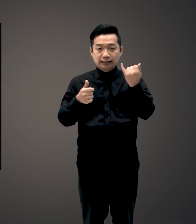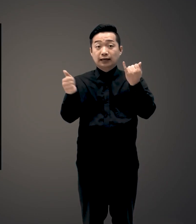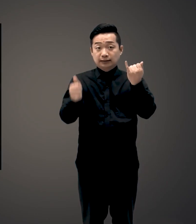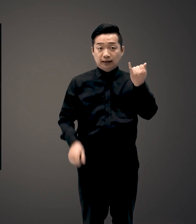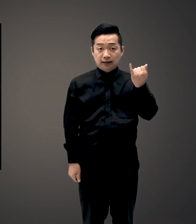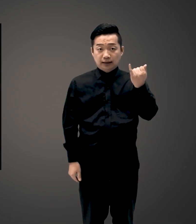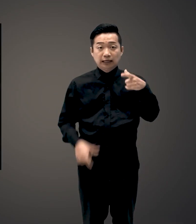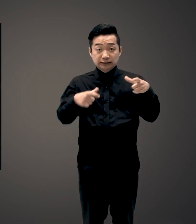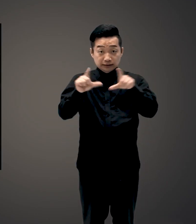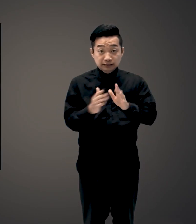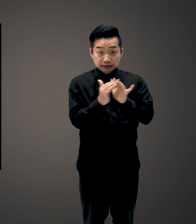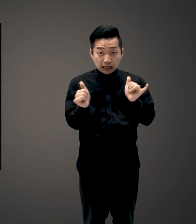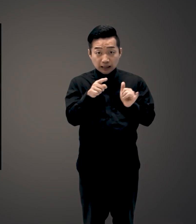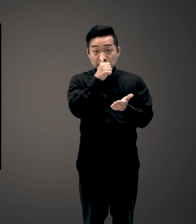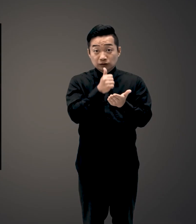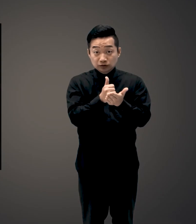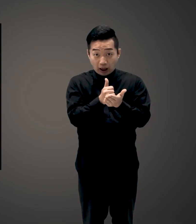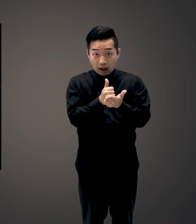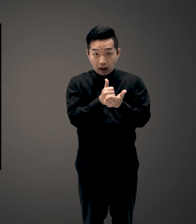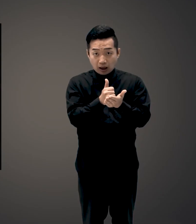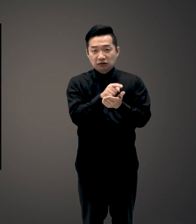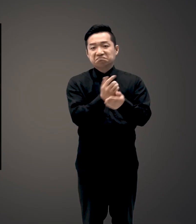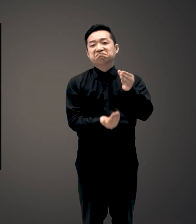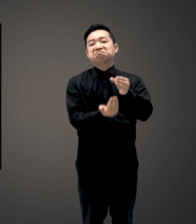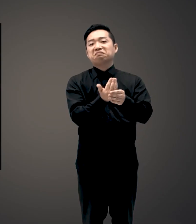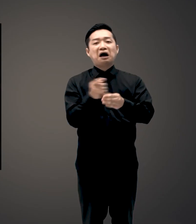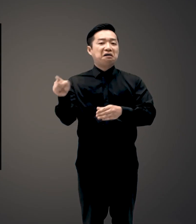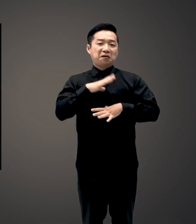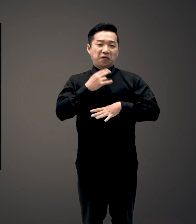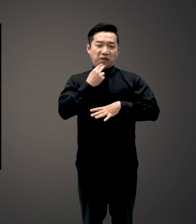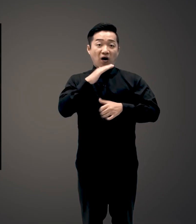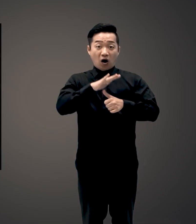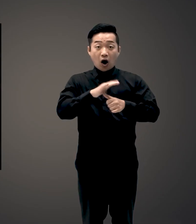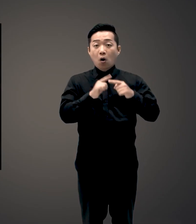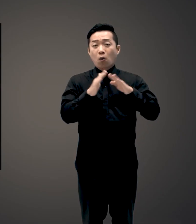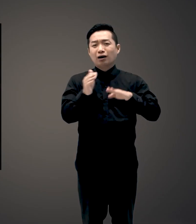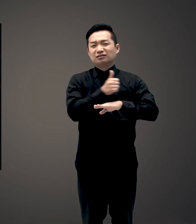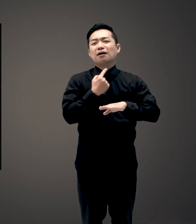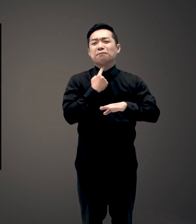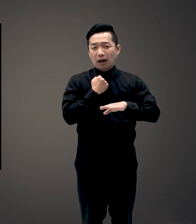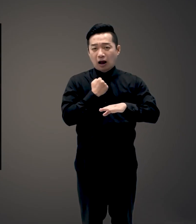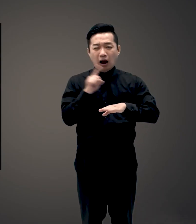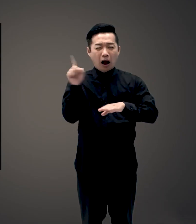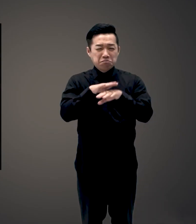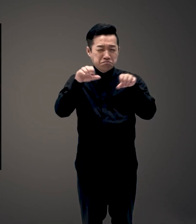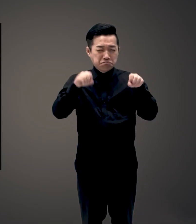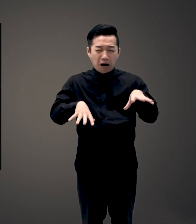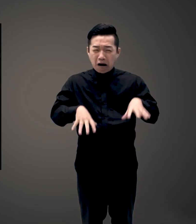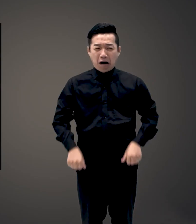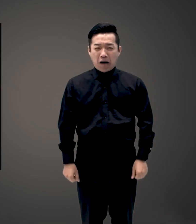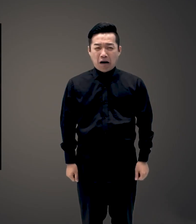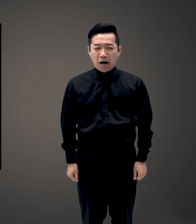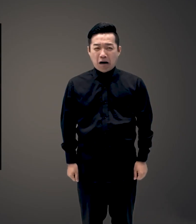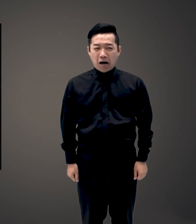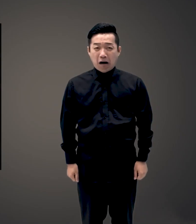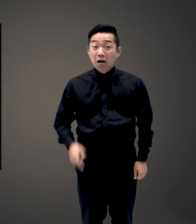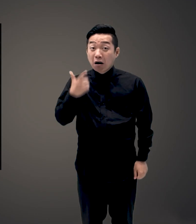방으로 들어오는 문이 열리더니 잭 블레드소가 휘적휘적 걸어 들어왔다. 망할 젊은 치나스키였다. 나였다.